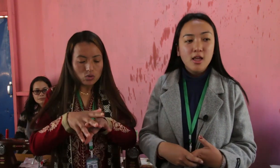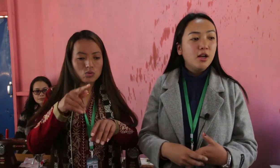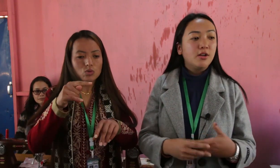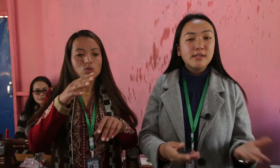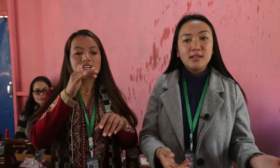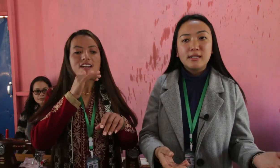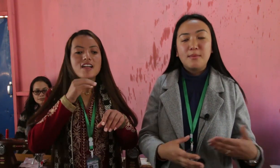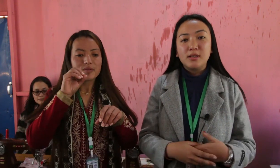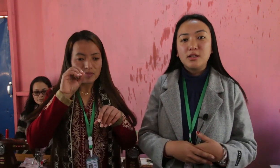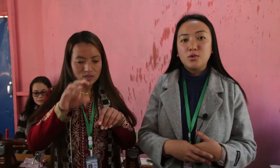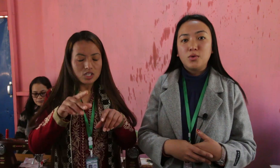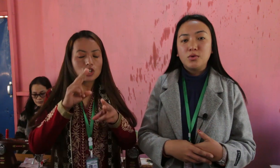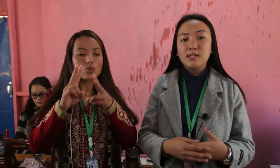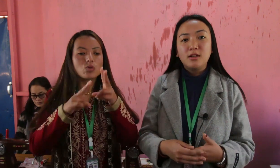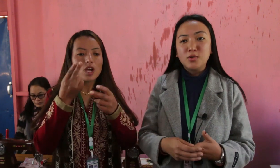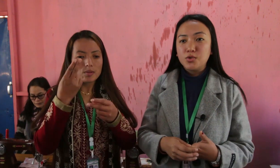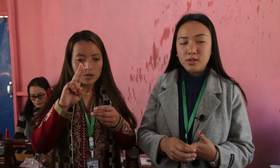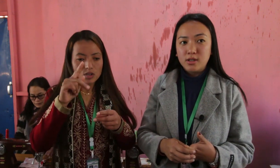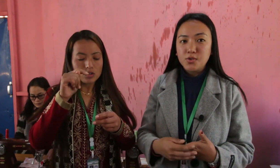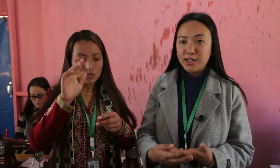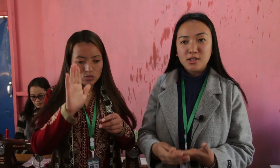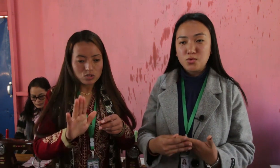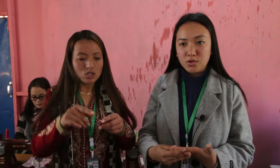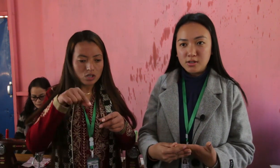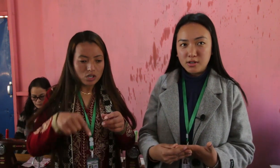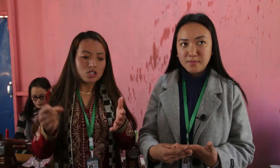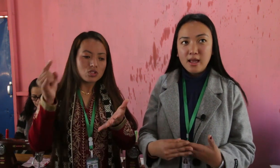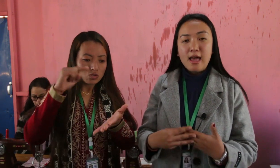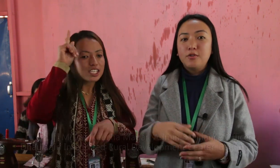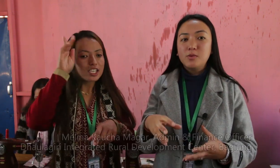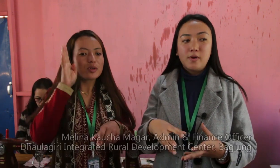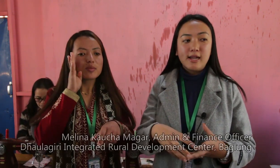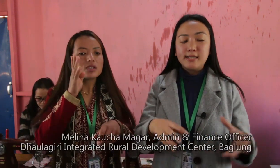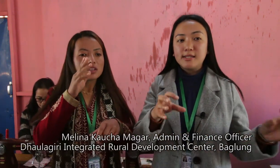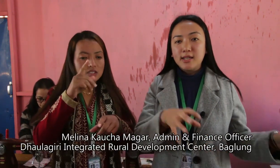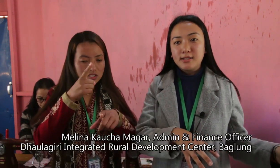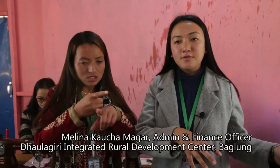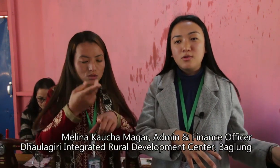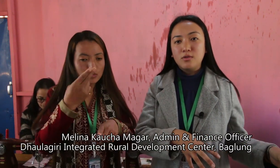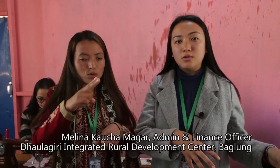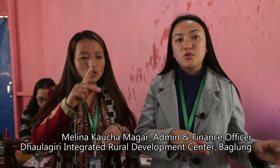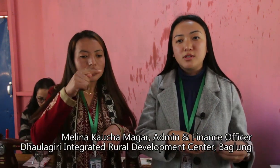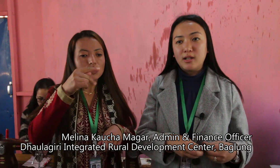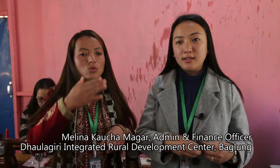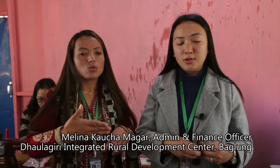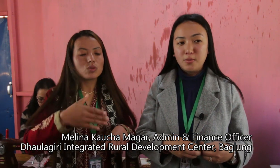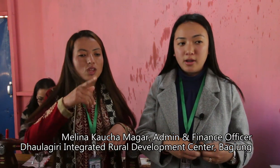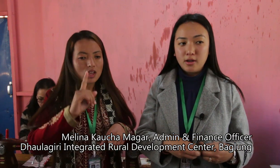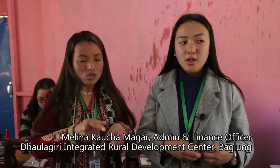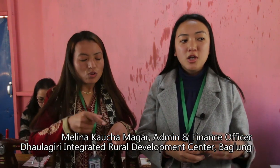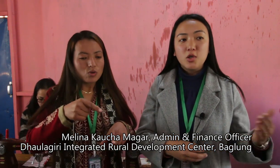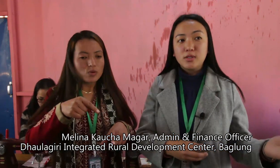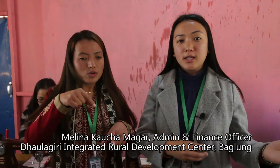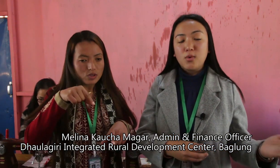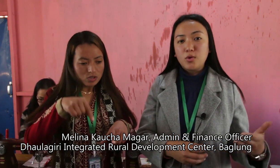होइन र रिसेन्टली चाहिँ हामीले चाहिँ यो टेलरिङको ट्रेनिङ चाहिँ सुरु गरिसक्यौँ फर्स्ट प्राइज चाहिँ यही डेफ स्कुलको स्टुडेन्ट्सहरूलाई दिएको